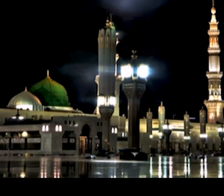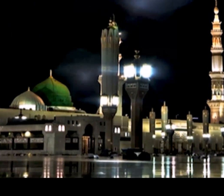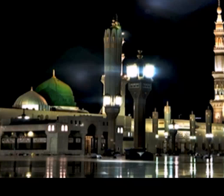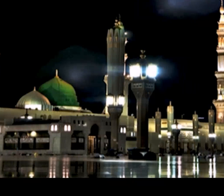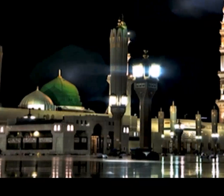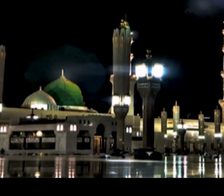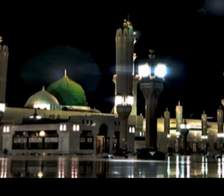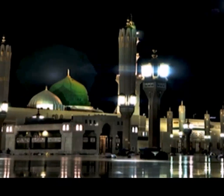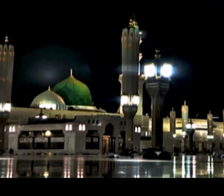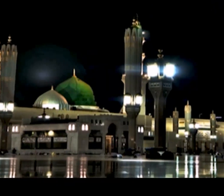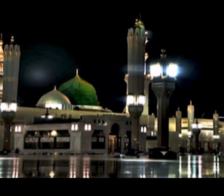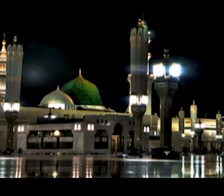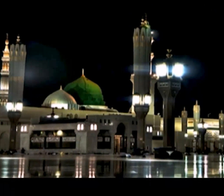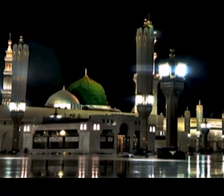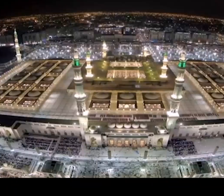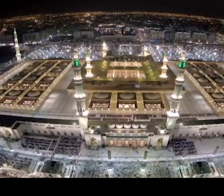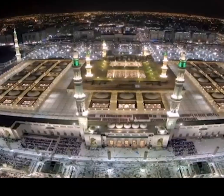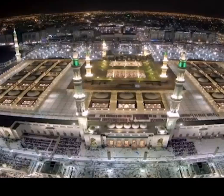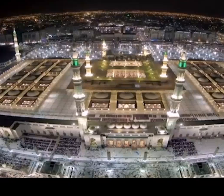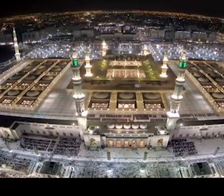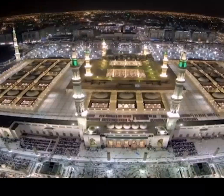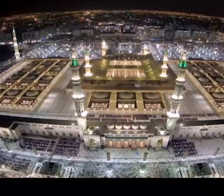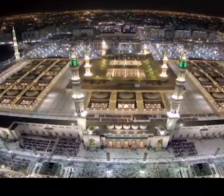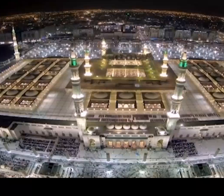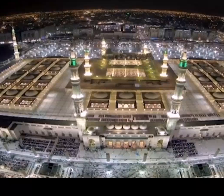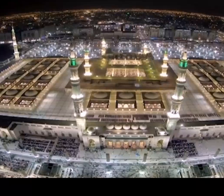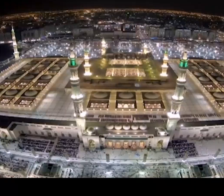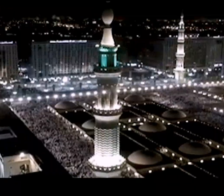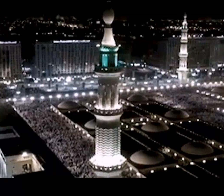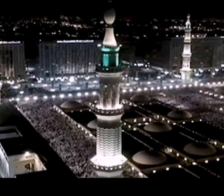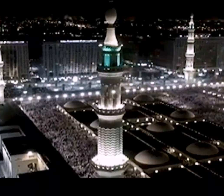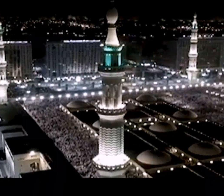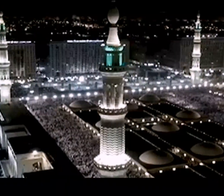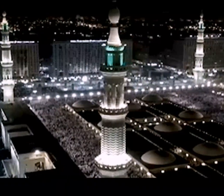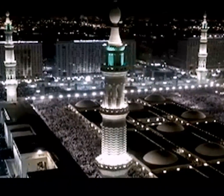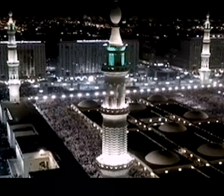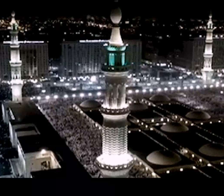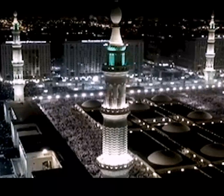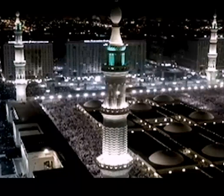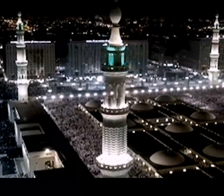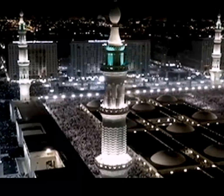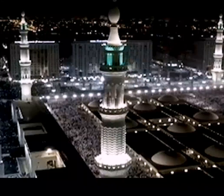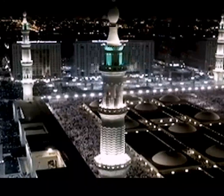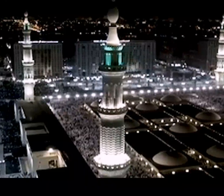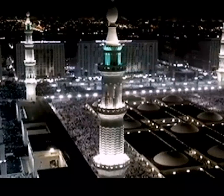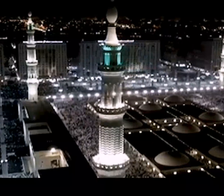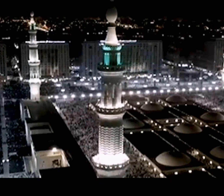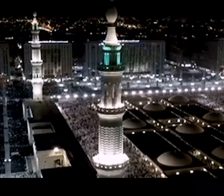رسول اللہ وعلى آلک واصحابک یا حبیب اللہ الصلاة والسلام علیک یا